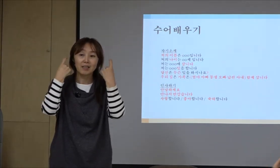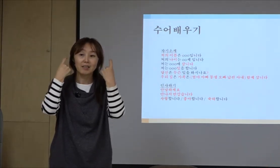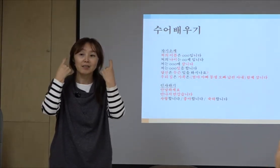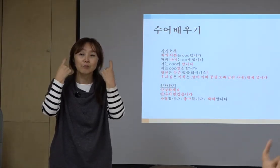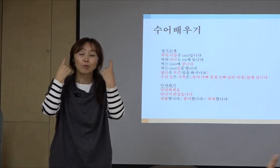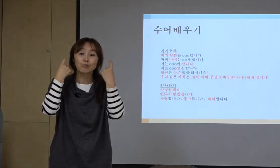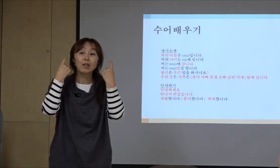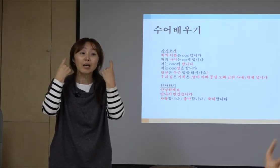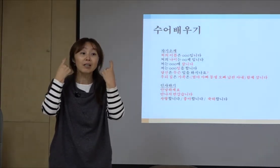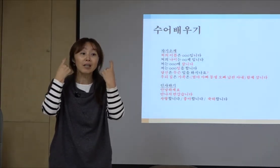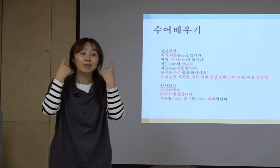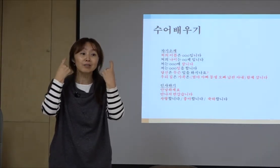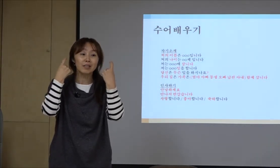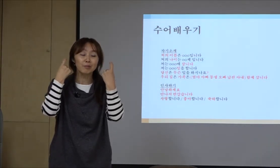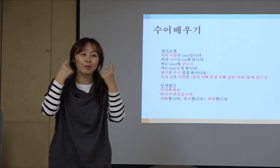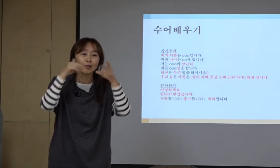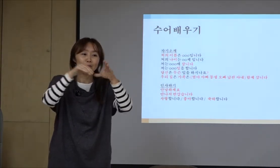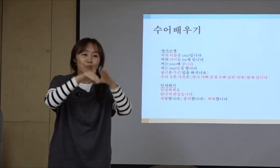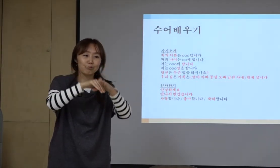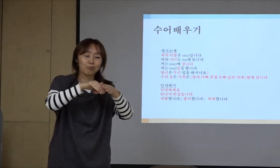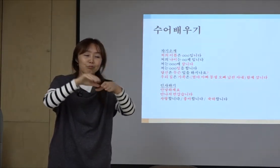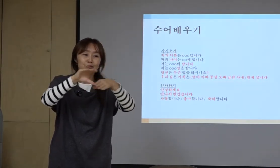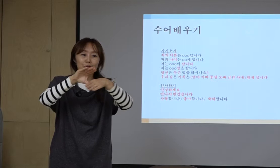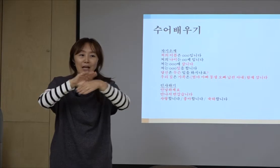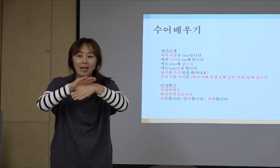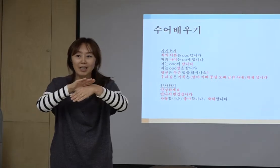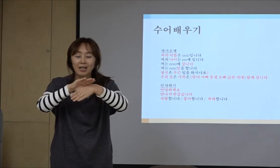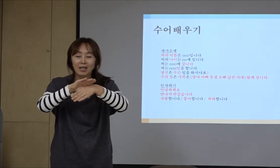그러니까 뭐 문화관광 해설사라면 문화,